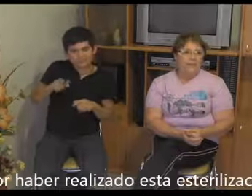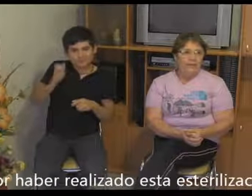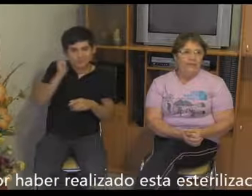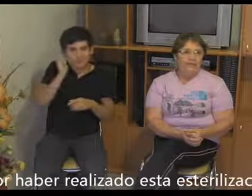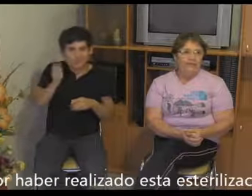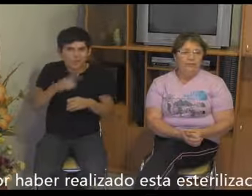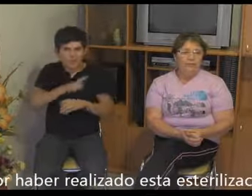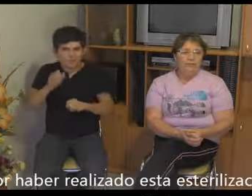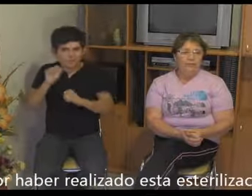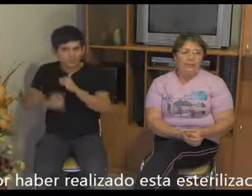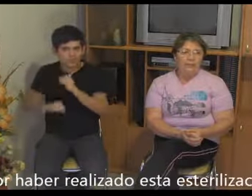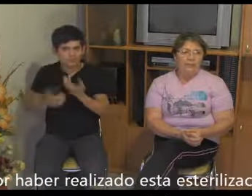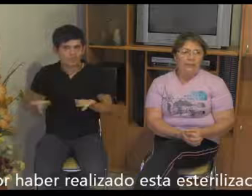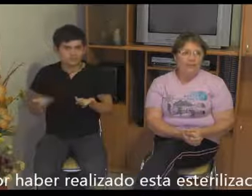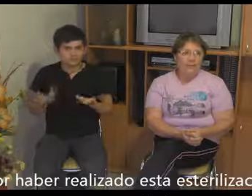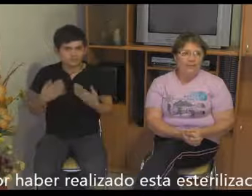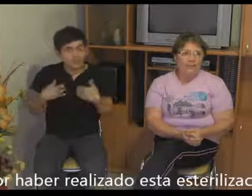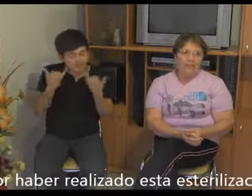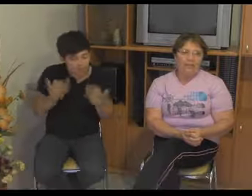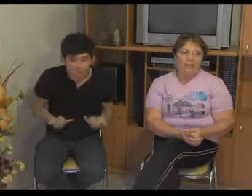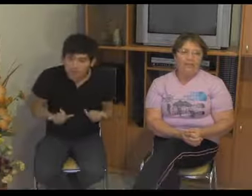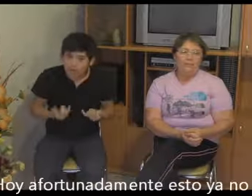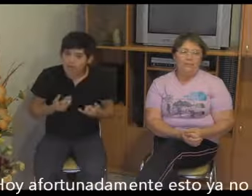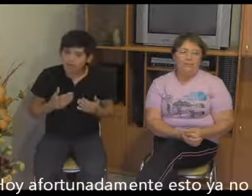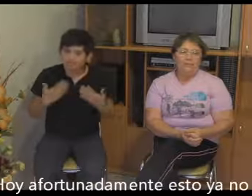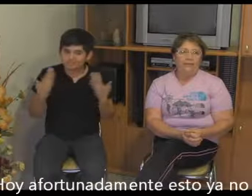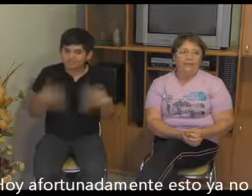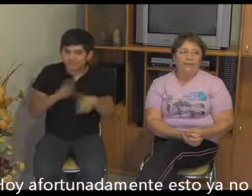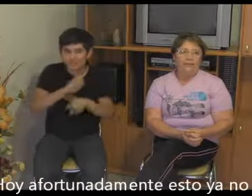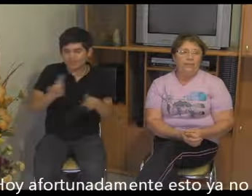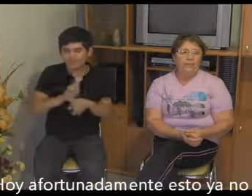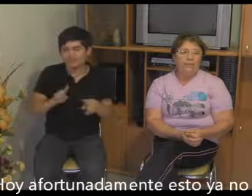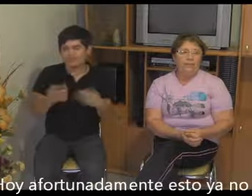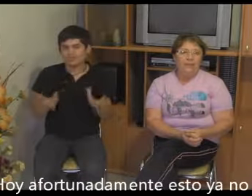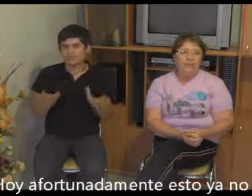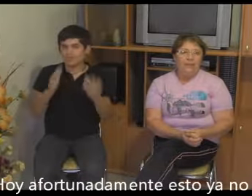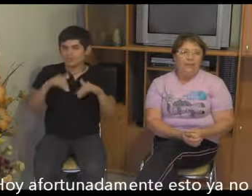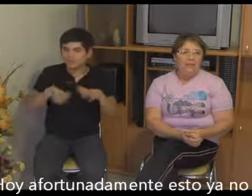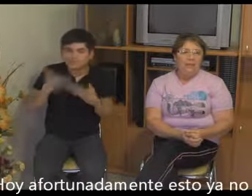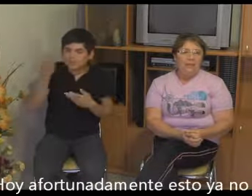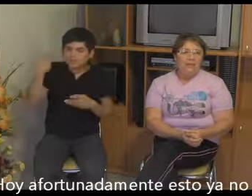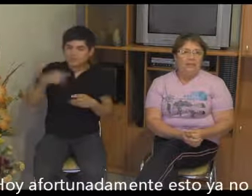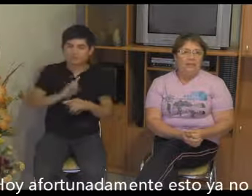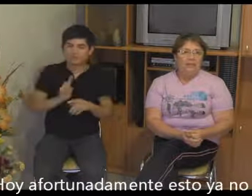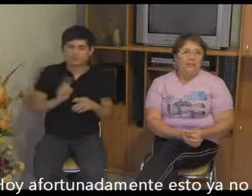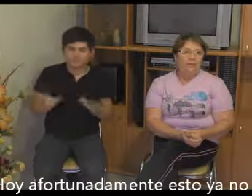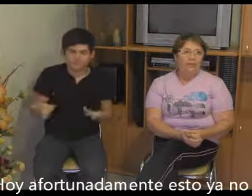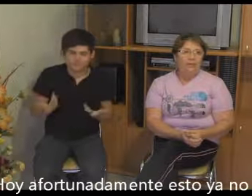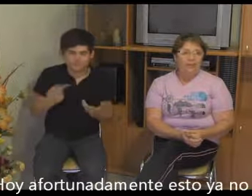día, afortunadamente, ya no pasa esto con las mujeres viviendo con VIH y la decisión la toman